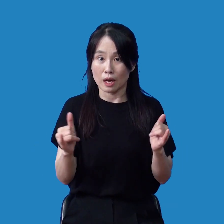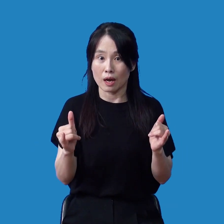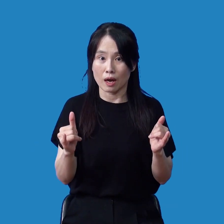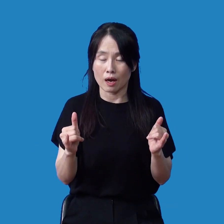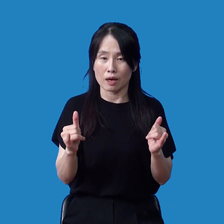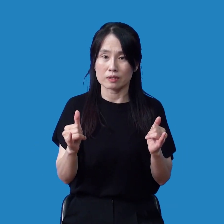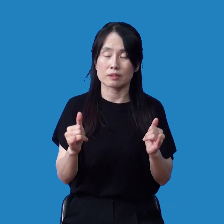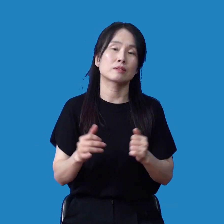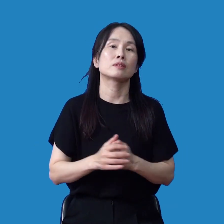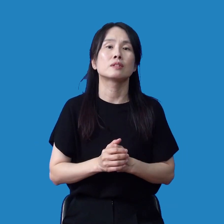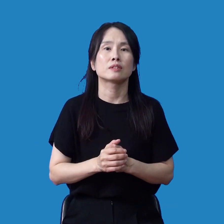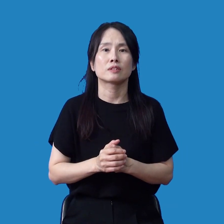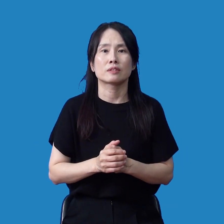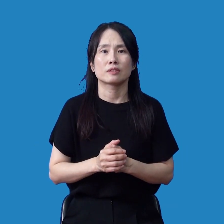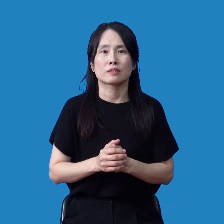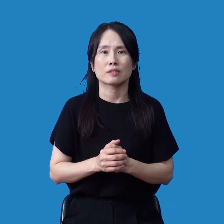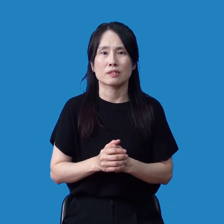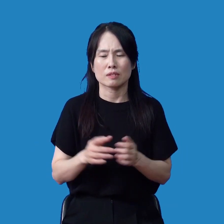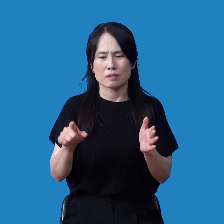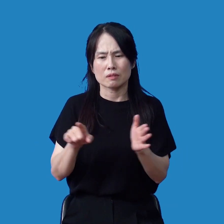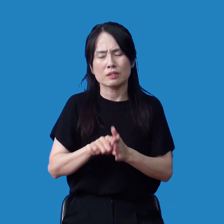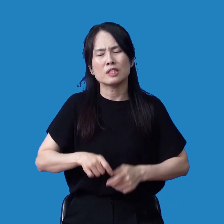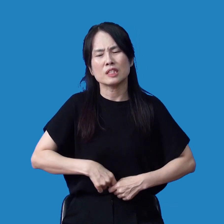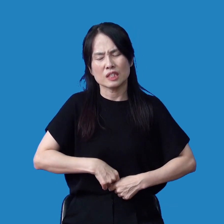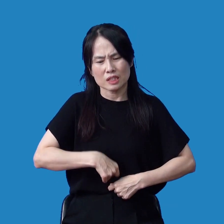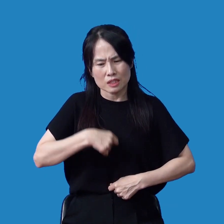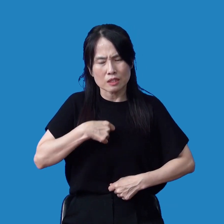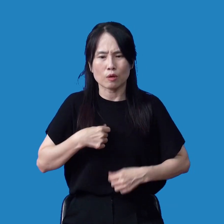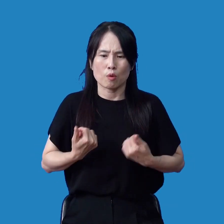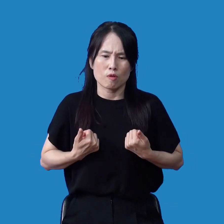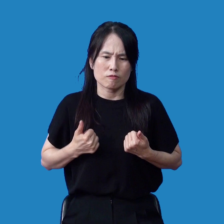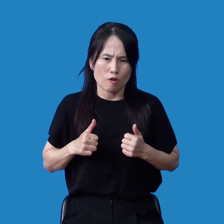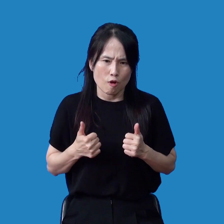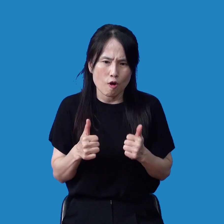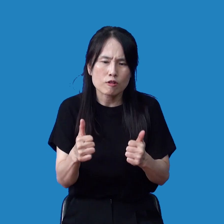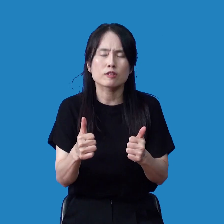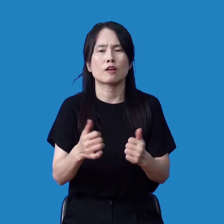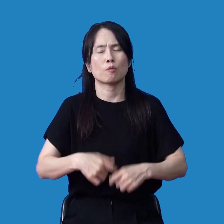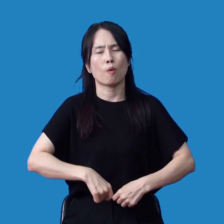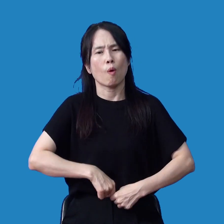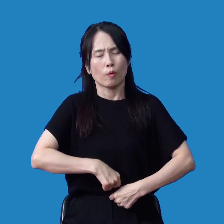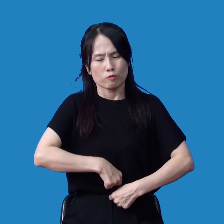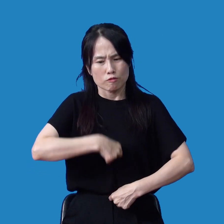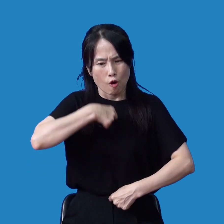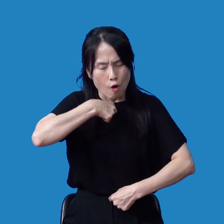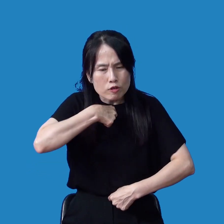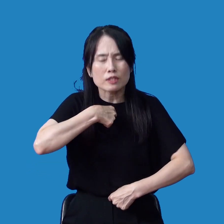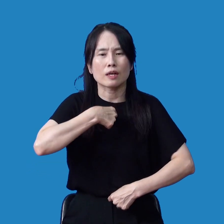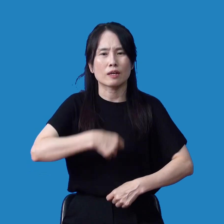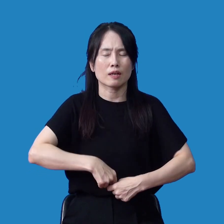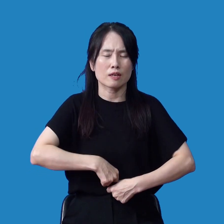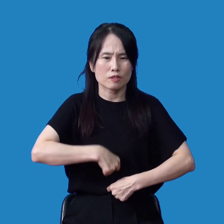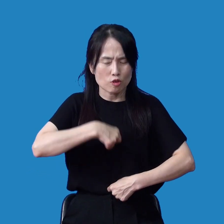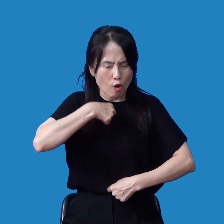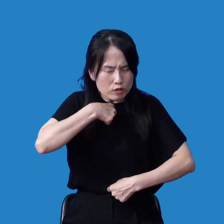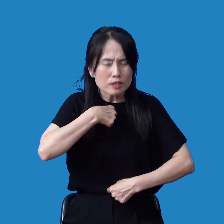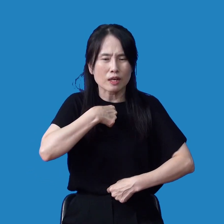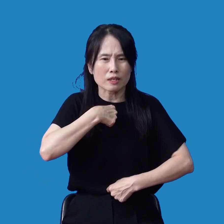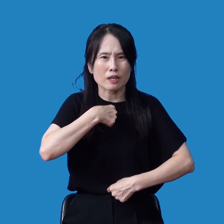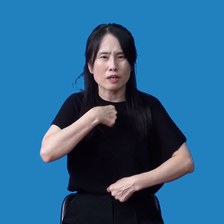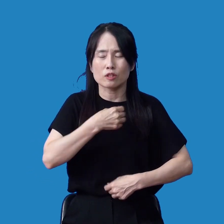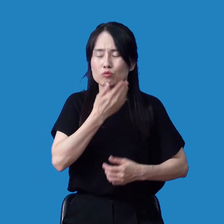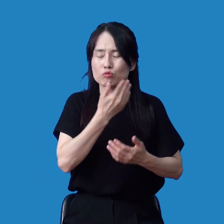부사가 더 중요했습니다. 신실하게, 성실하게, 정직하게 하는 그 부사를 사랑했고